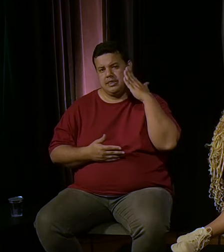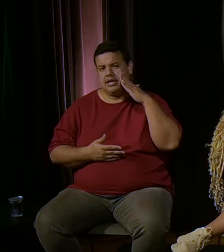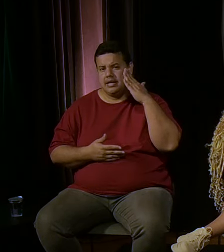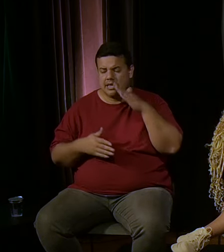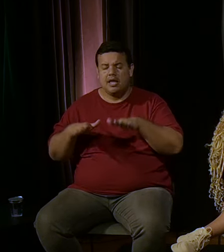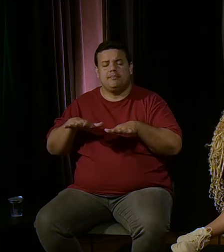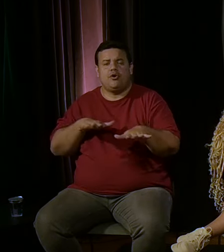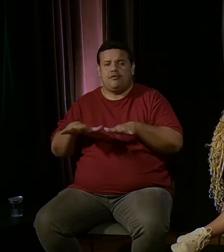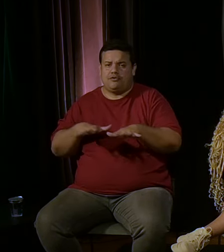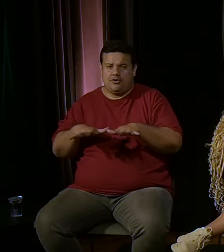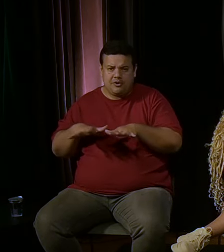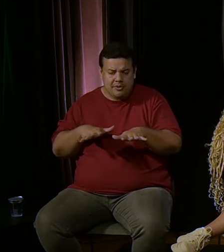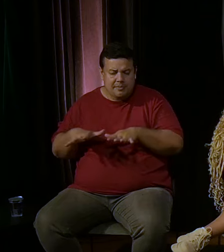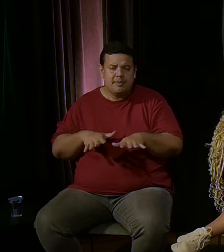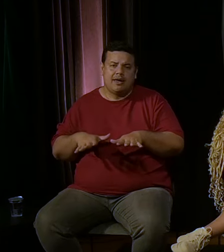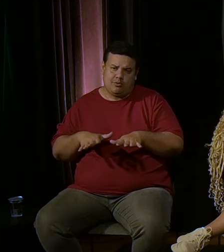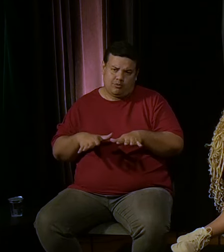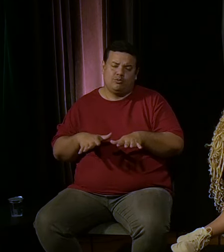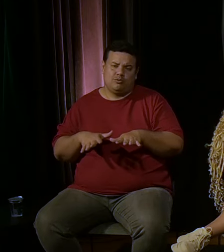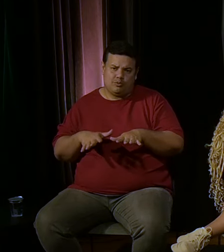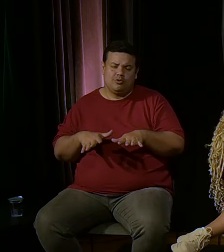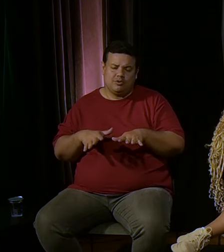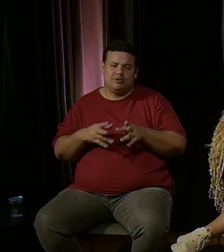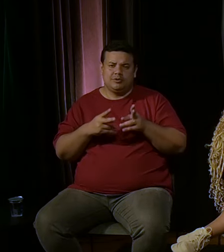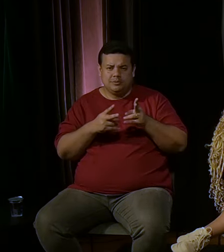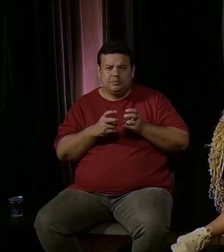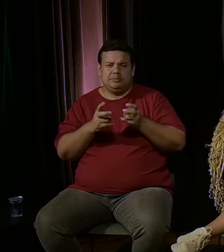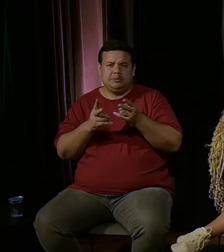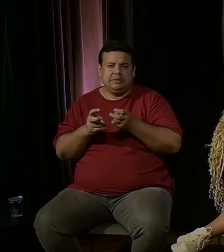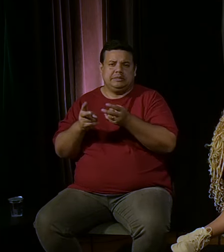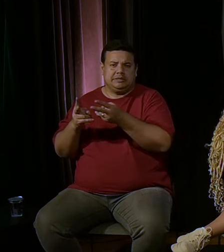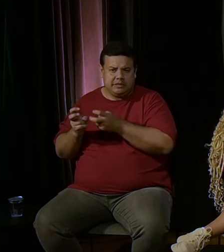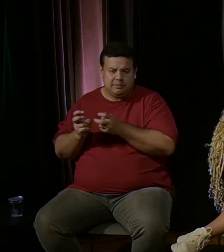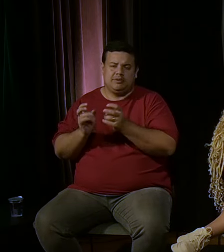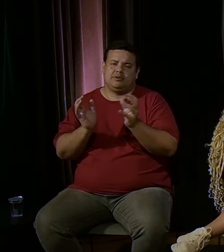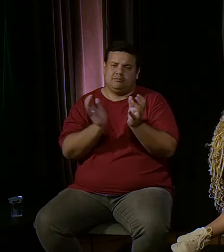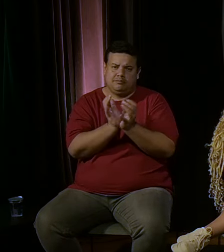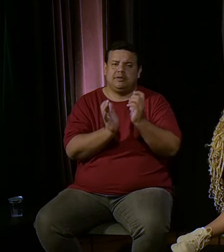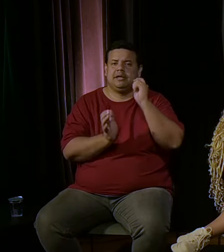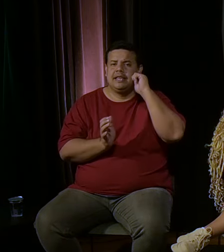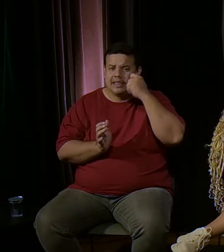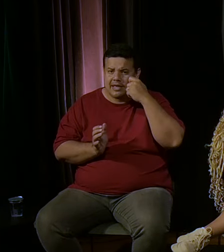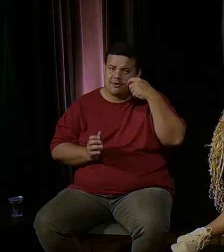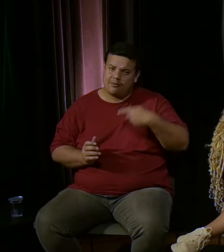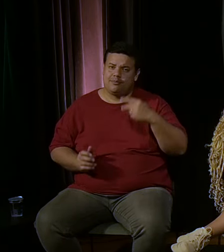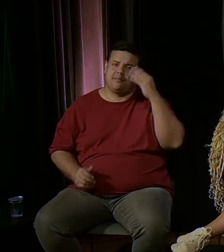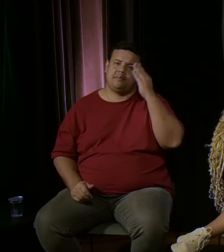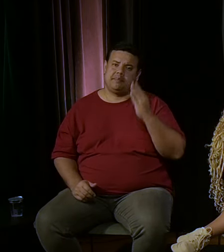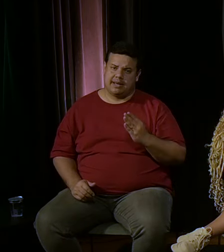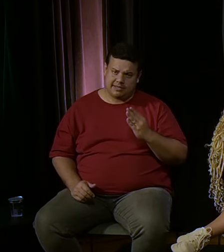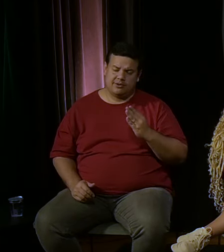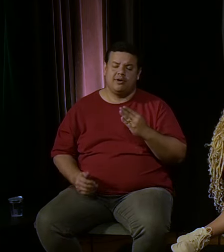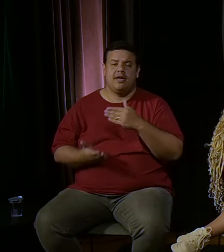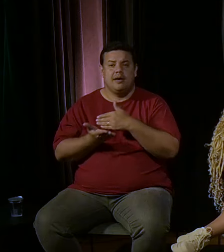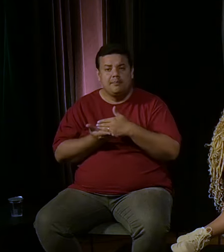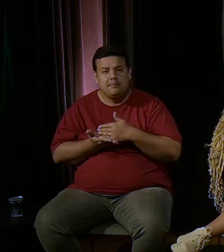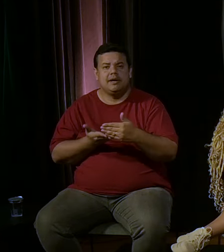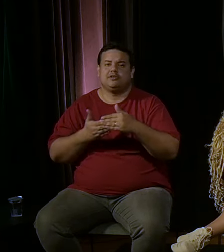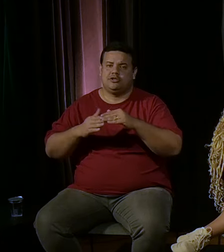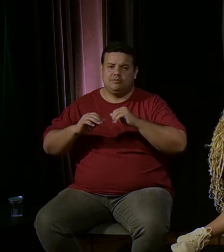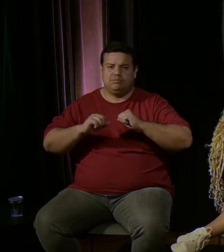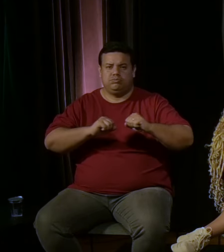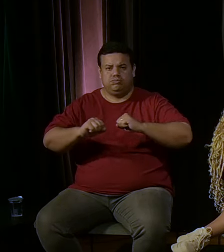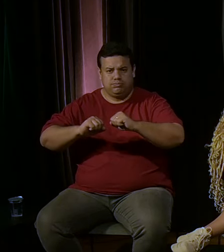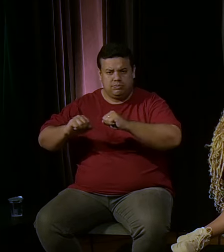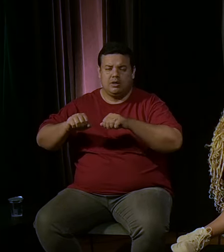essas movimentações, esses deslocamentos de percepção de negritude, de percepção do que é ser negro no Brasil, a partir dessas movimentações, né? Mas